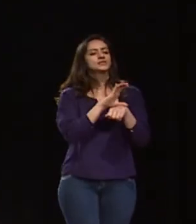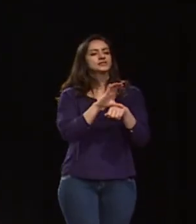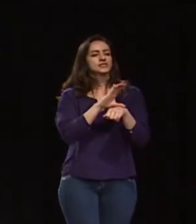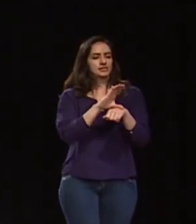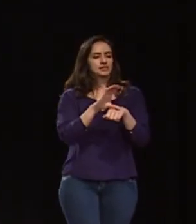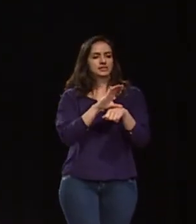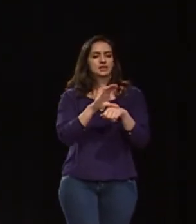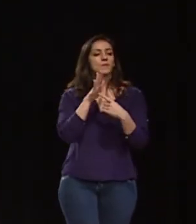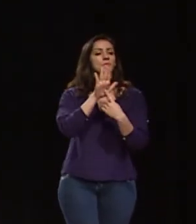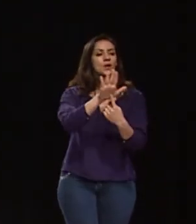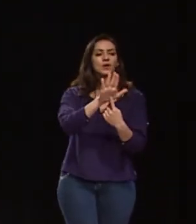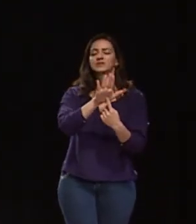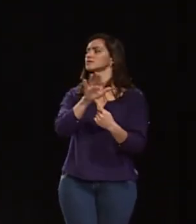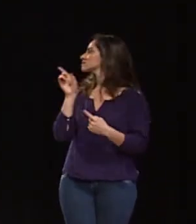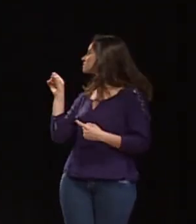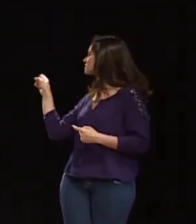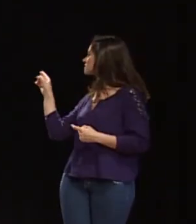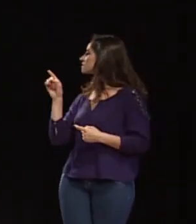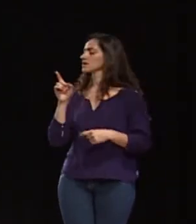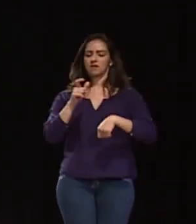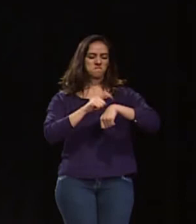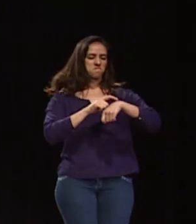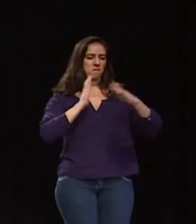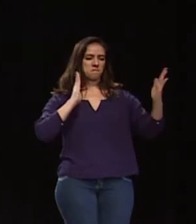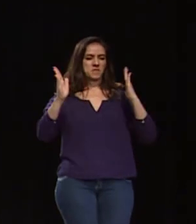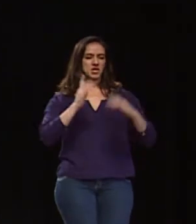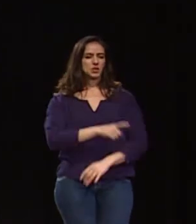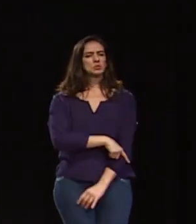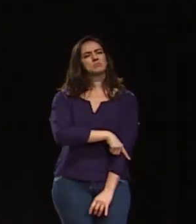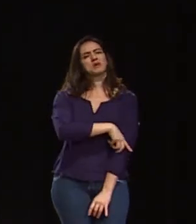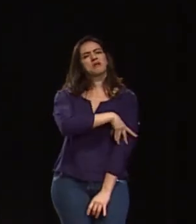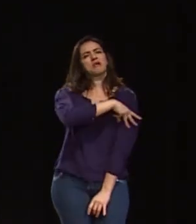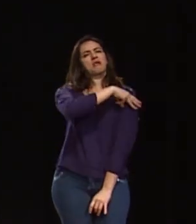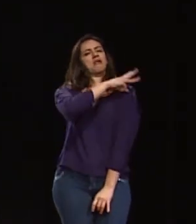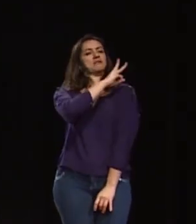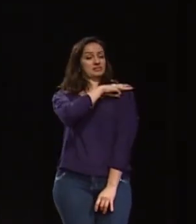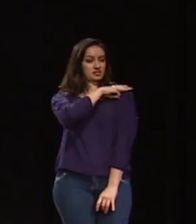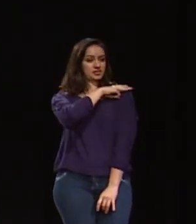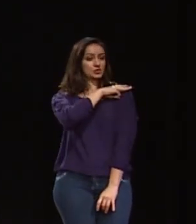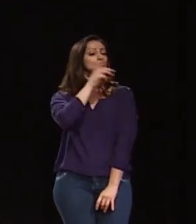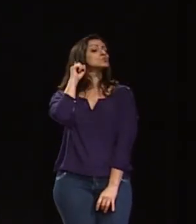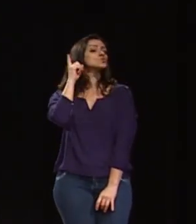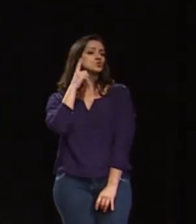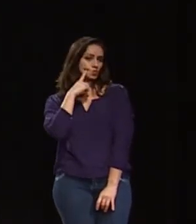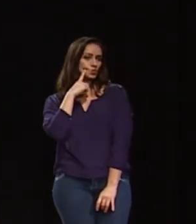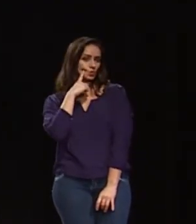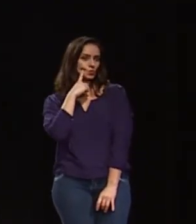A cor cinza, ela está representando ali o momento, o período da escolarização até o ensino médio